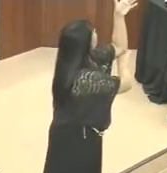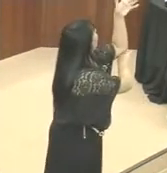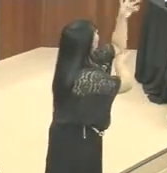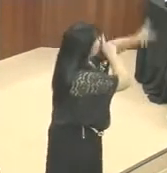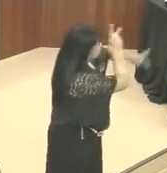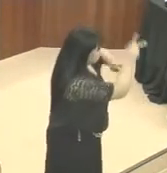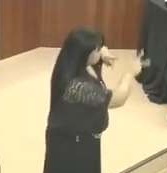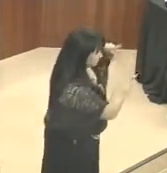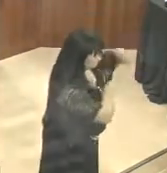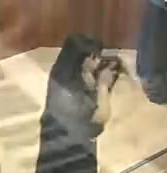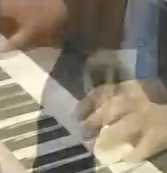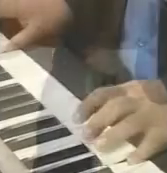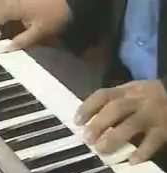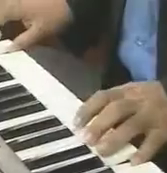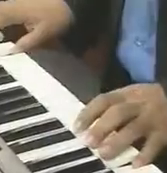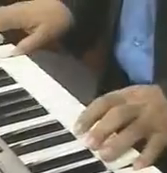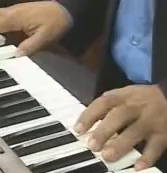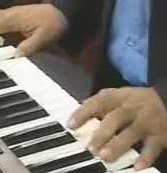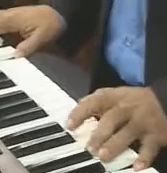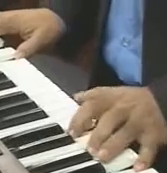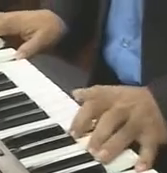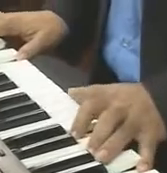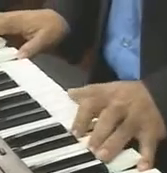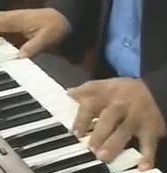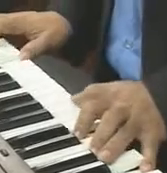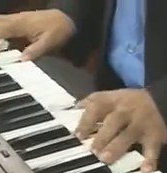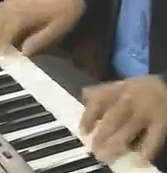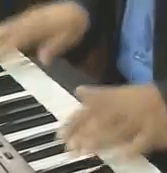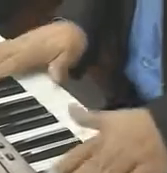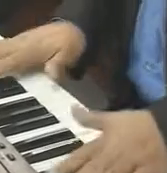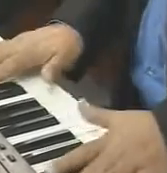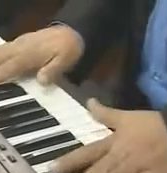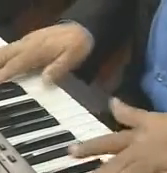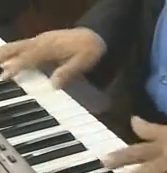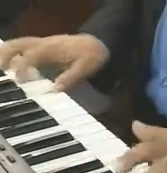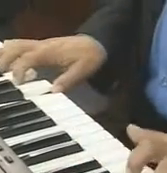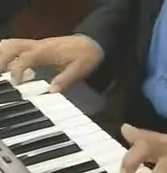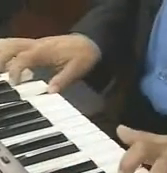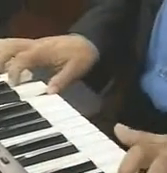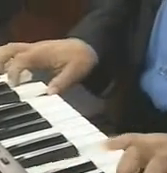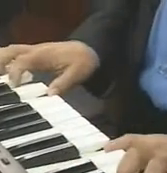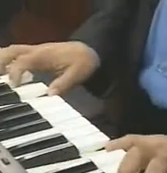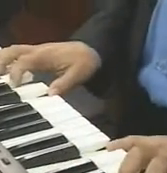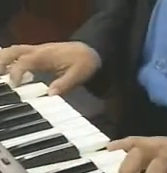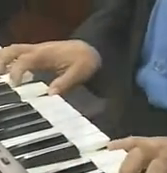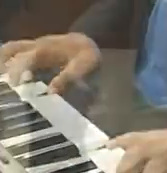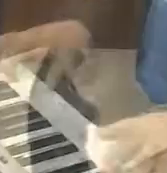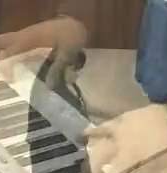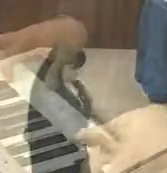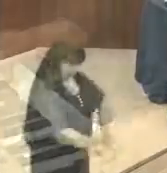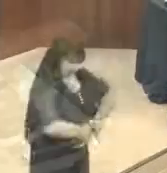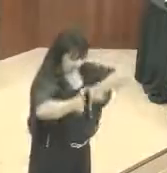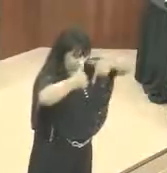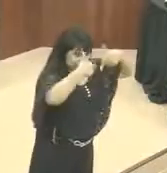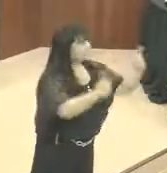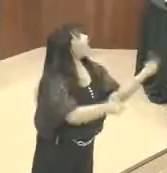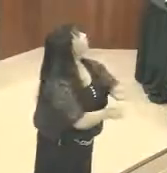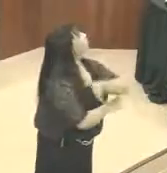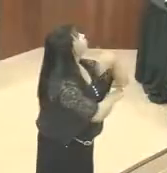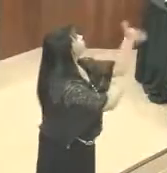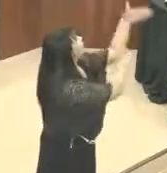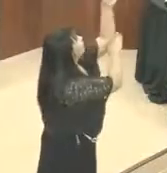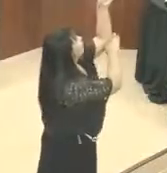flâmula, paz no futuro e glória no passado. Mas se ergues